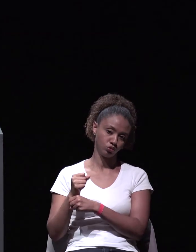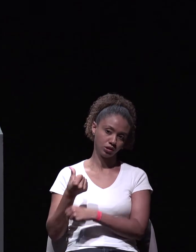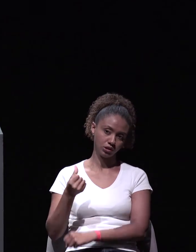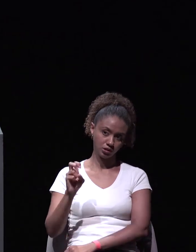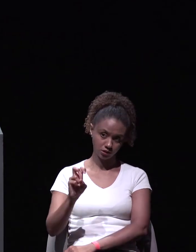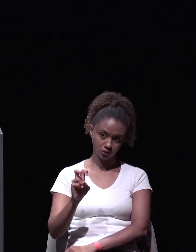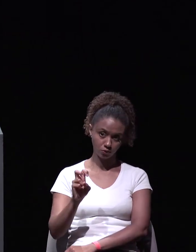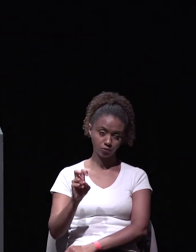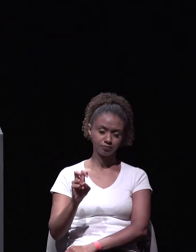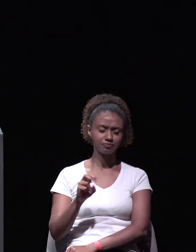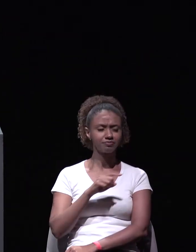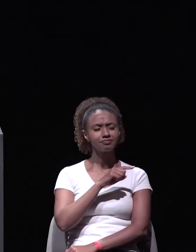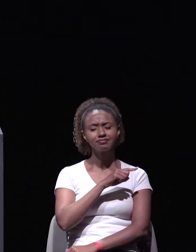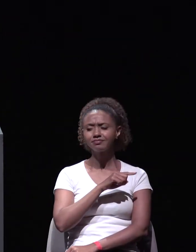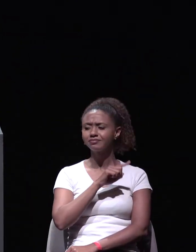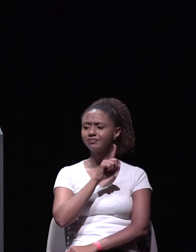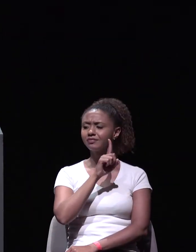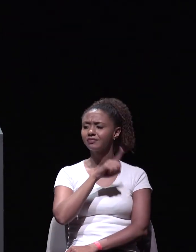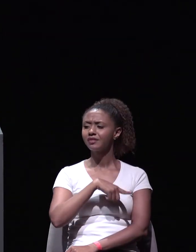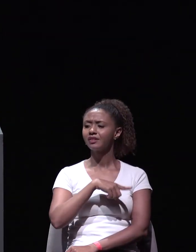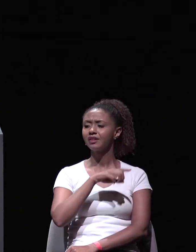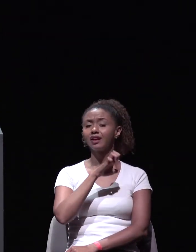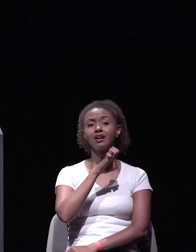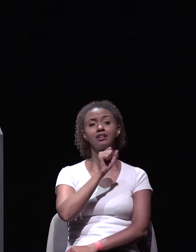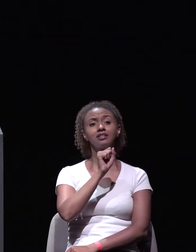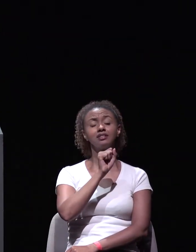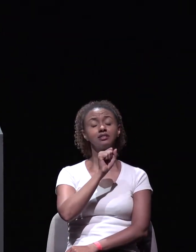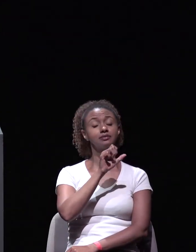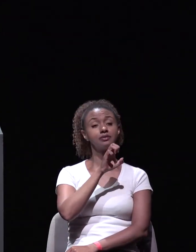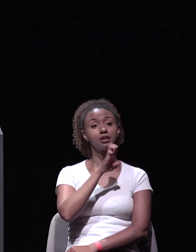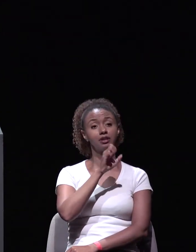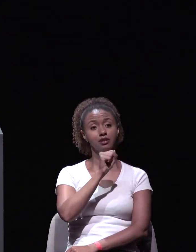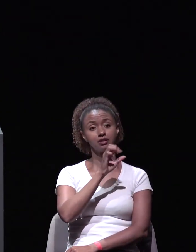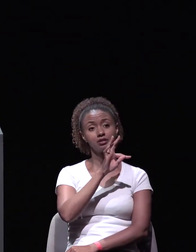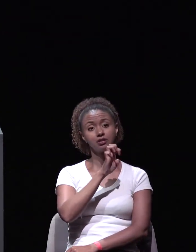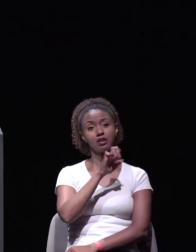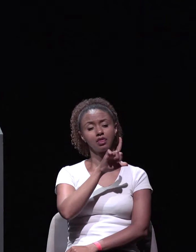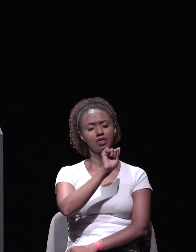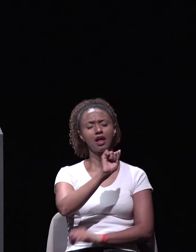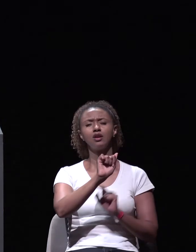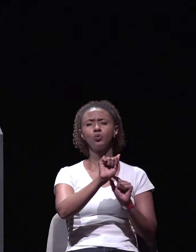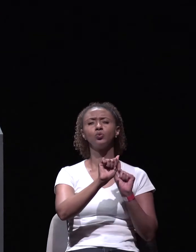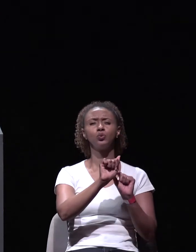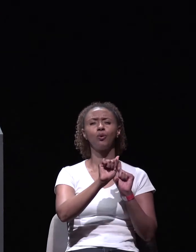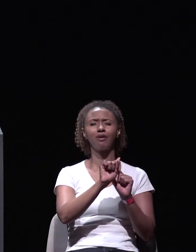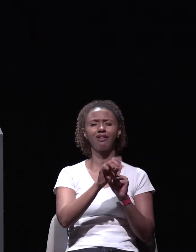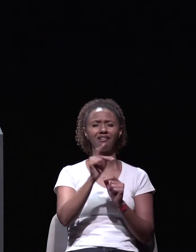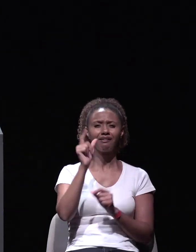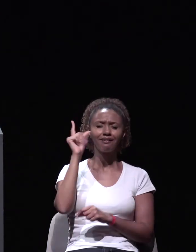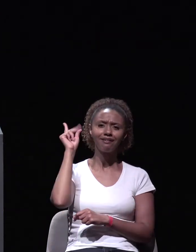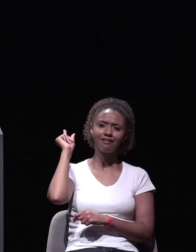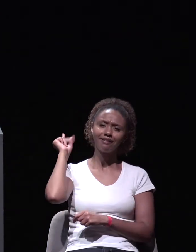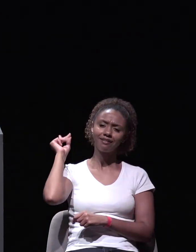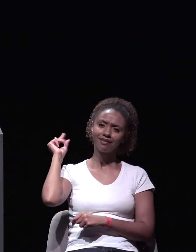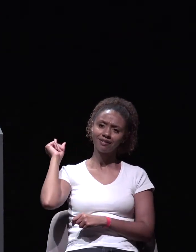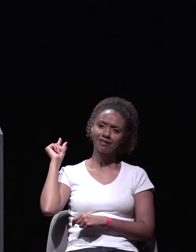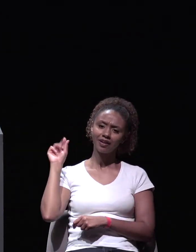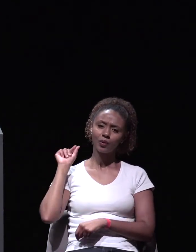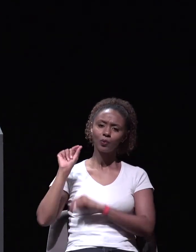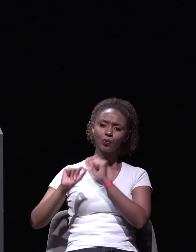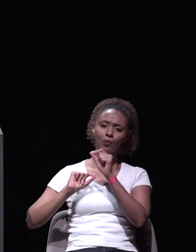essas estelas, né? Estela como aquele movimento, aquele monumento da antiguidade, né? Um monolito que